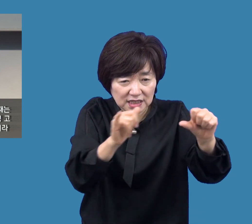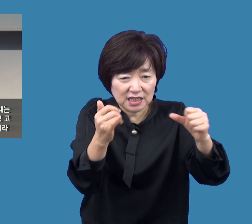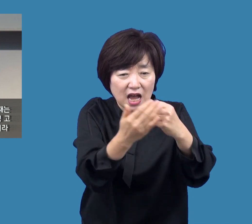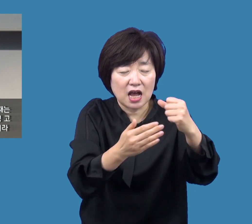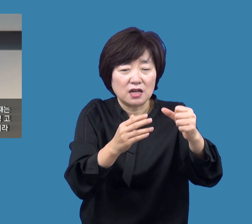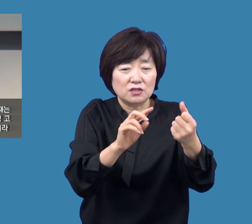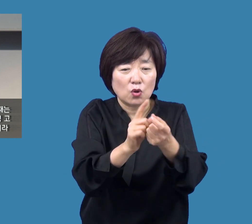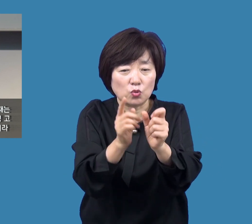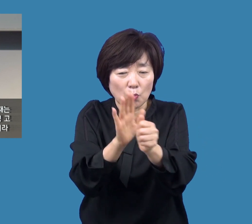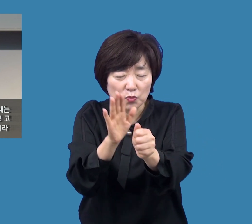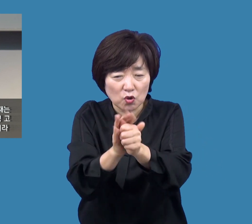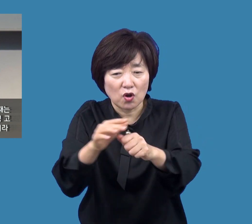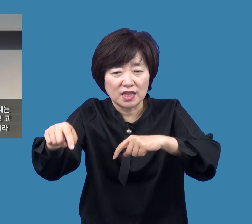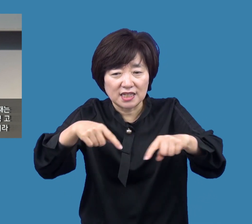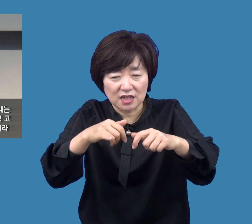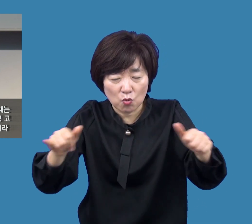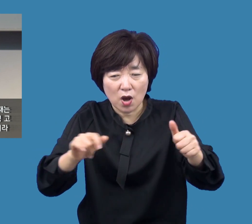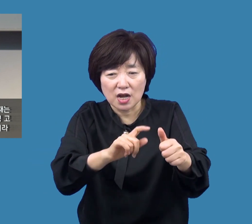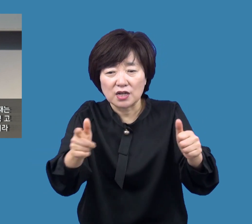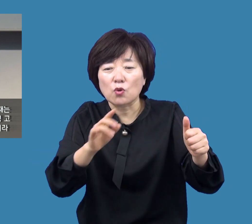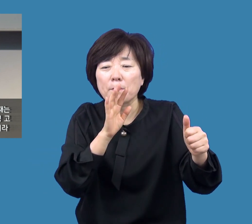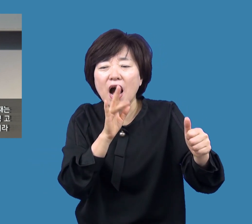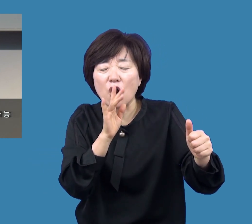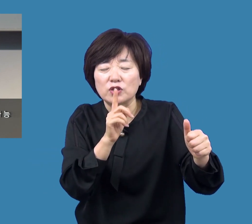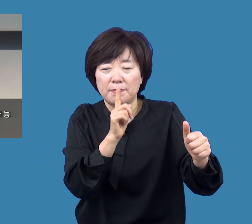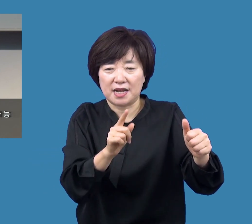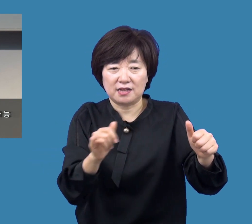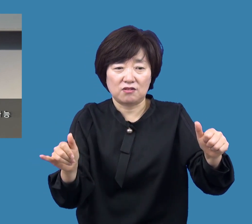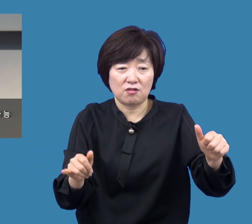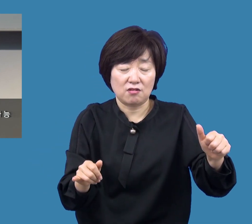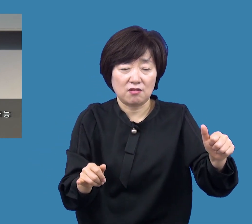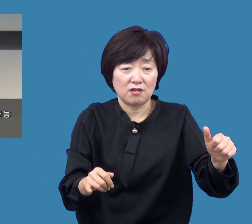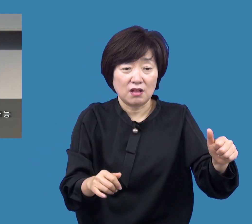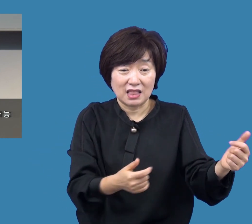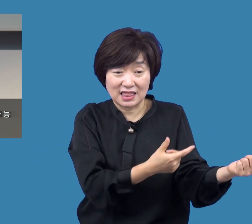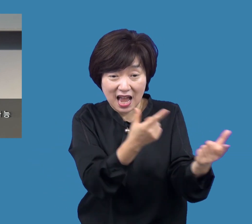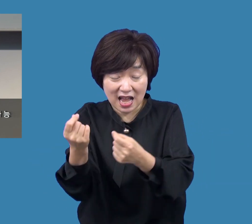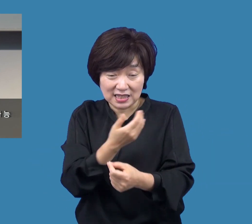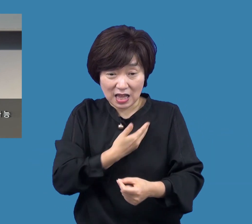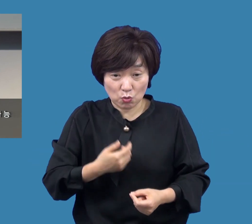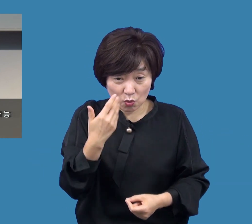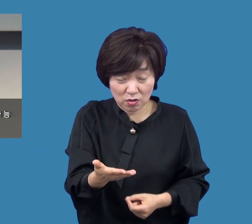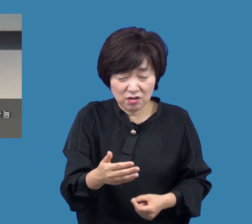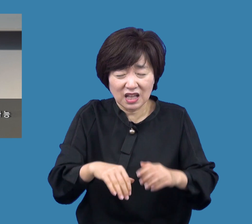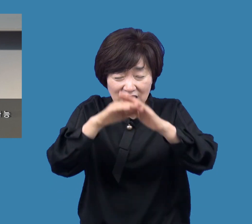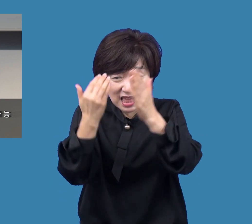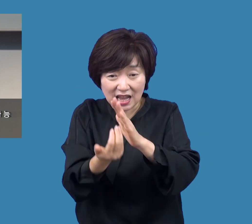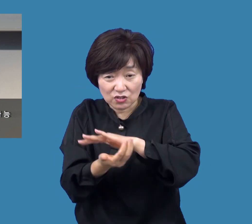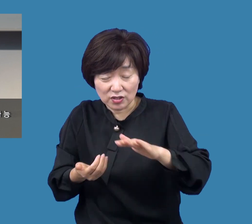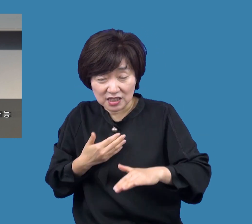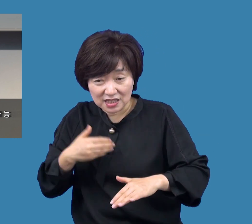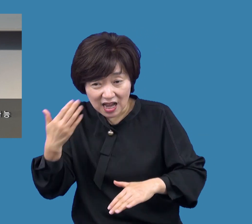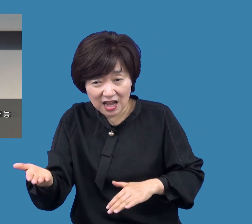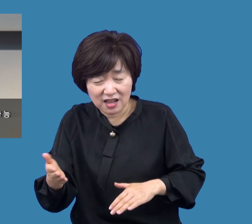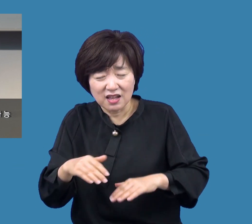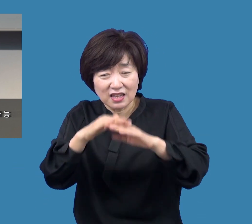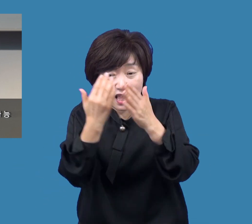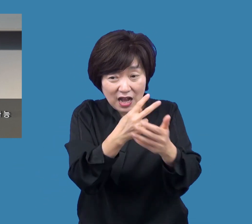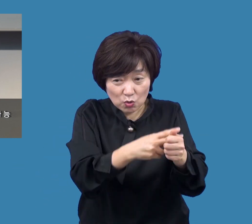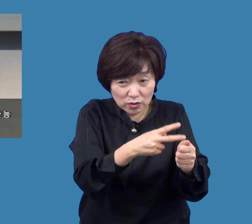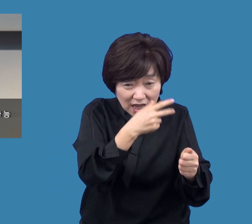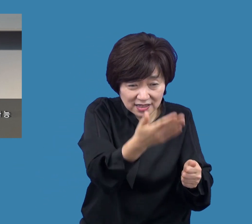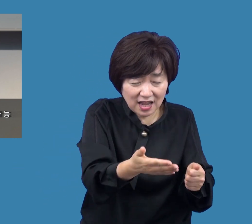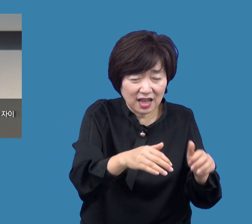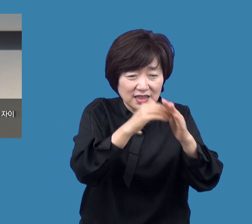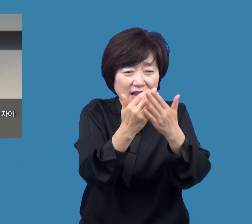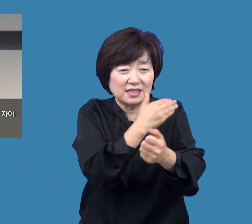것과 다스리는 것과 각종 방언을 말하는 것이라. 다 사도이겠느냐? 다 선지자겠느냐? 다 교사이겠느냐? 다 능력을